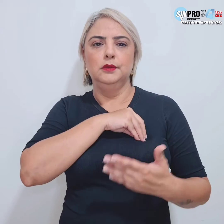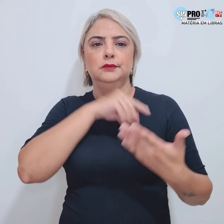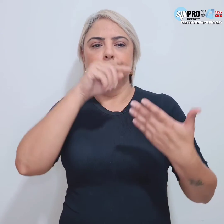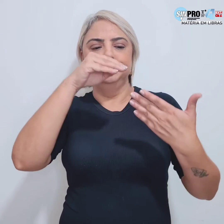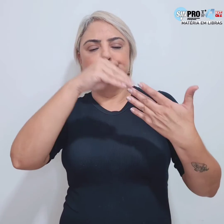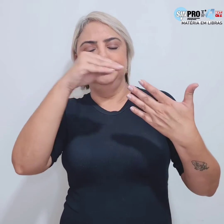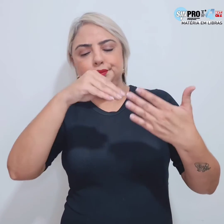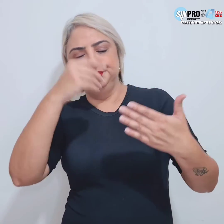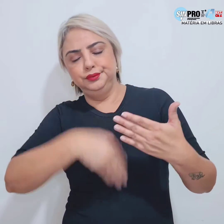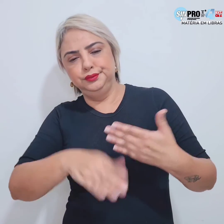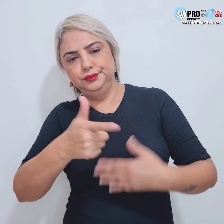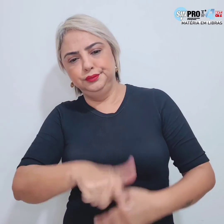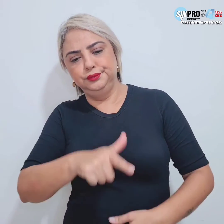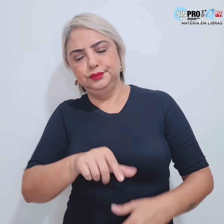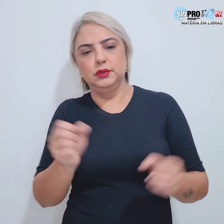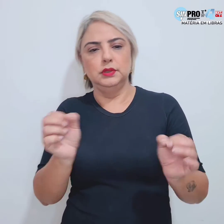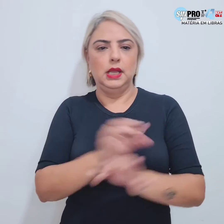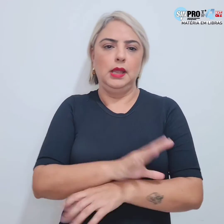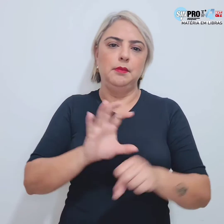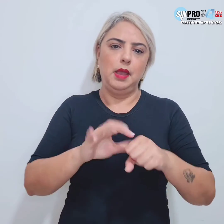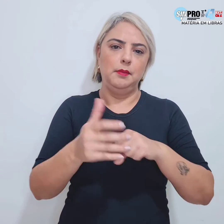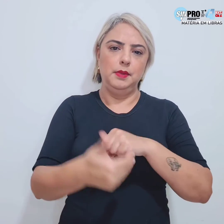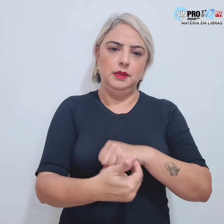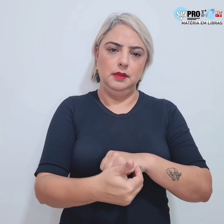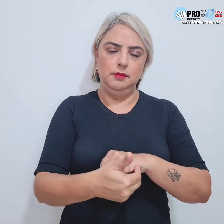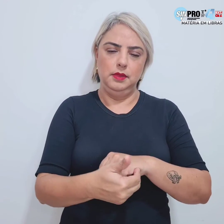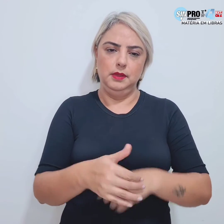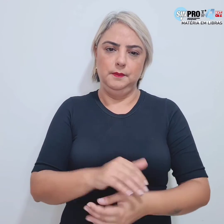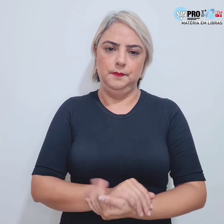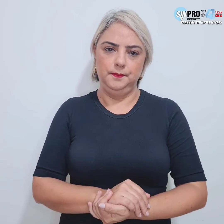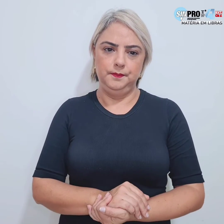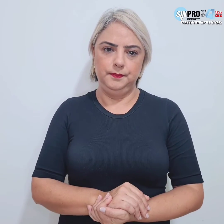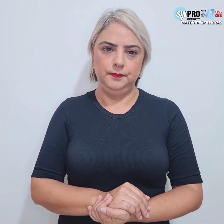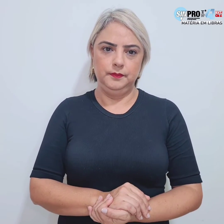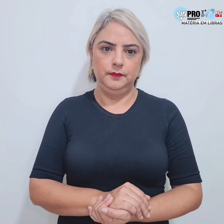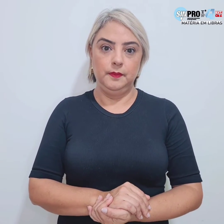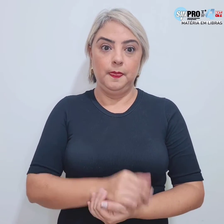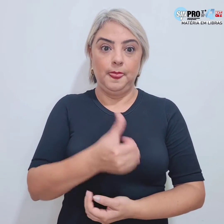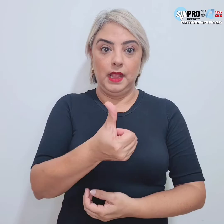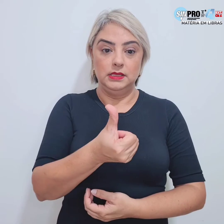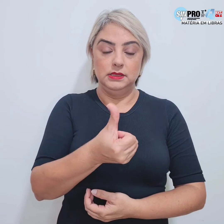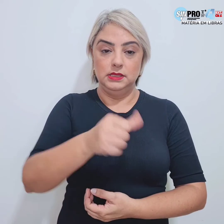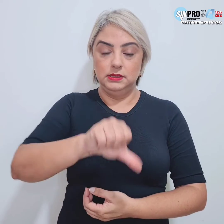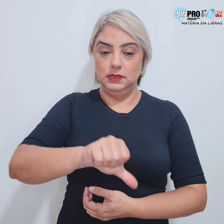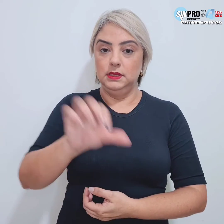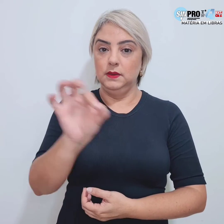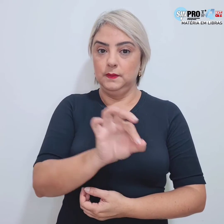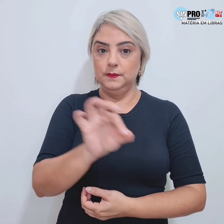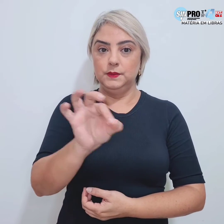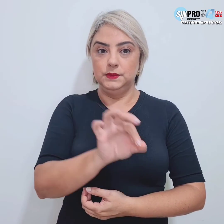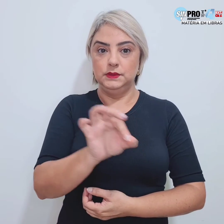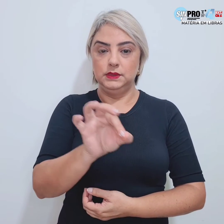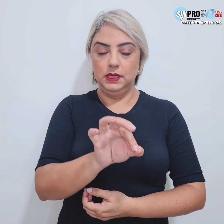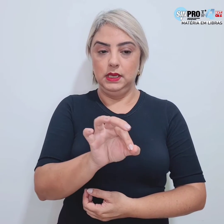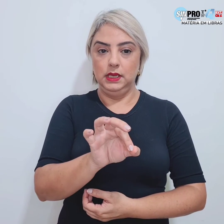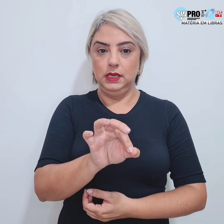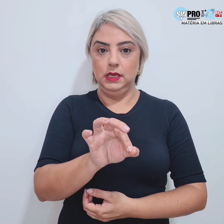após a pandemia do Covid-19. 69% está com medo